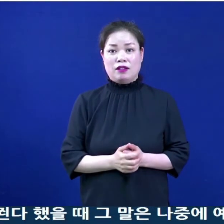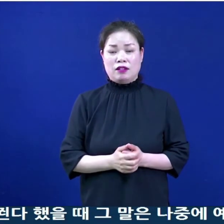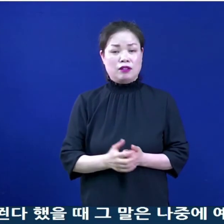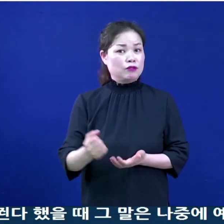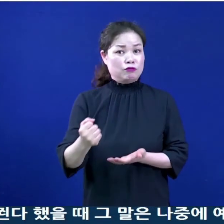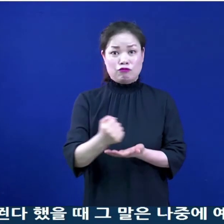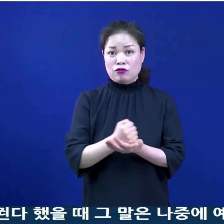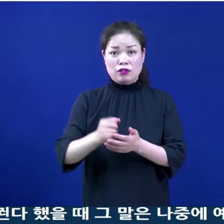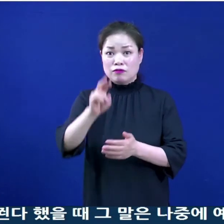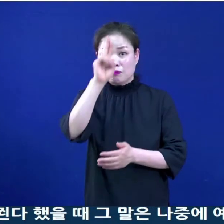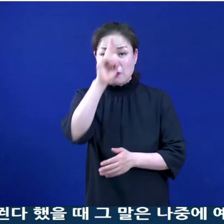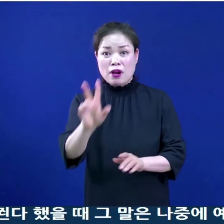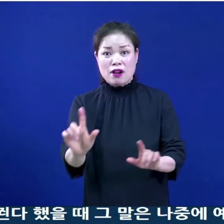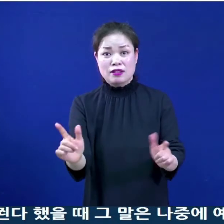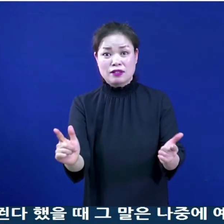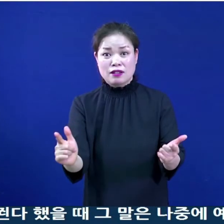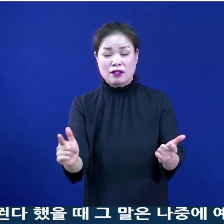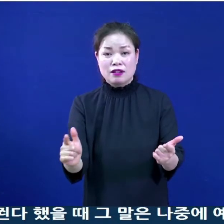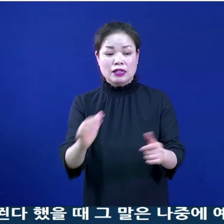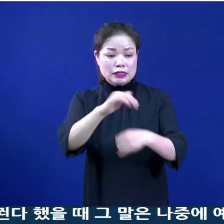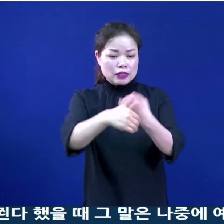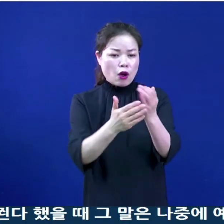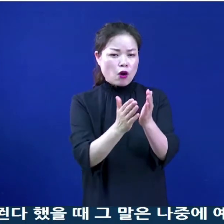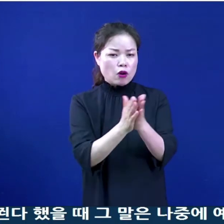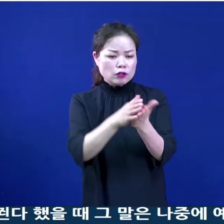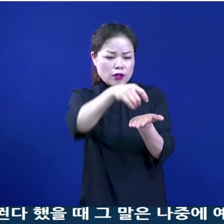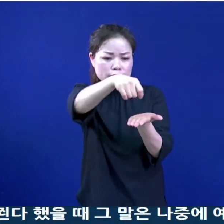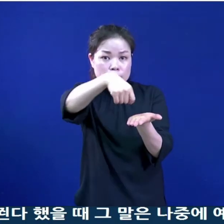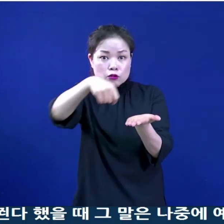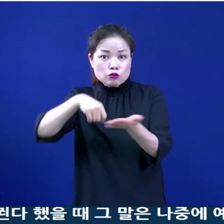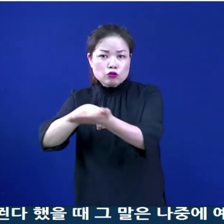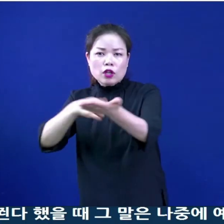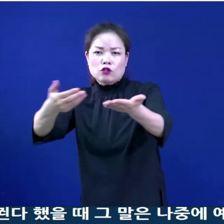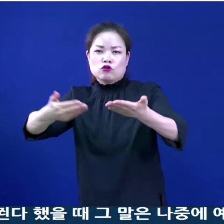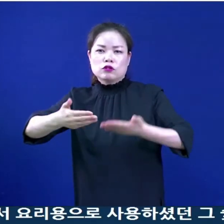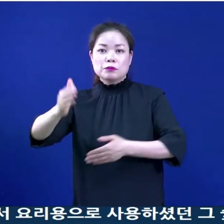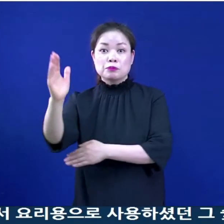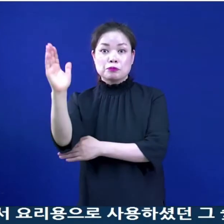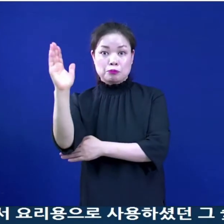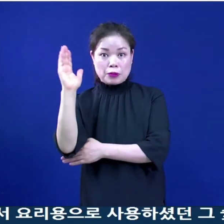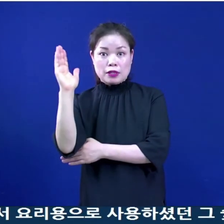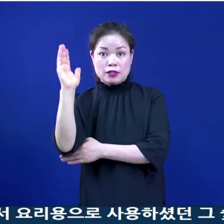우연이 아닙니다. 이것은 성경 저자 자체가 우리에게 주는 메시지이죠.